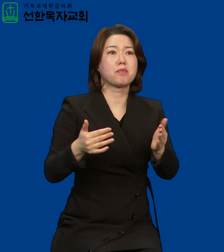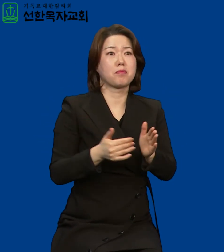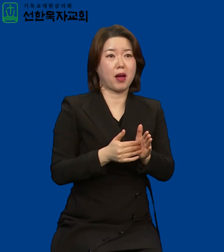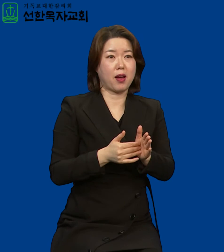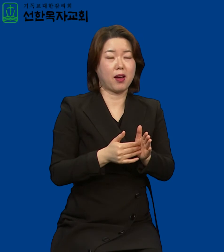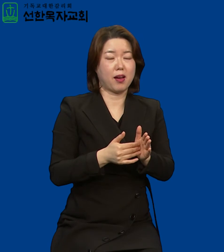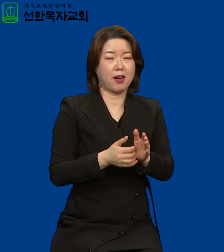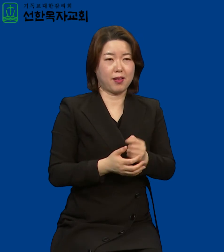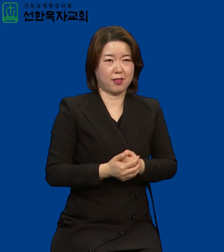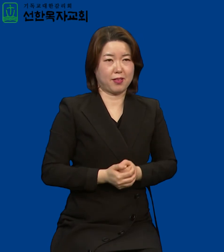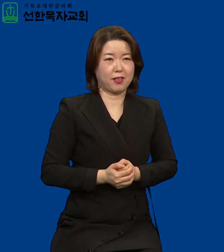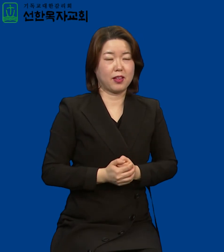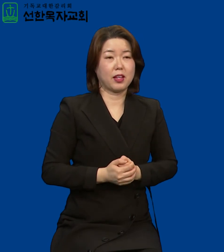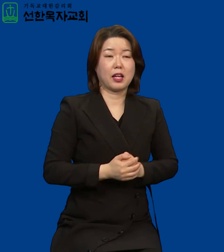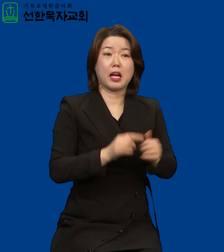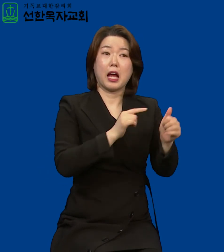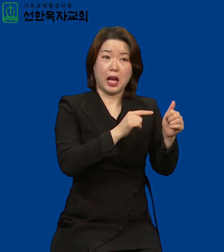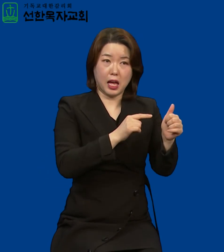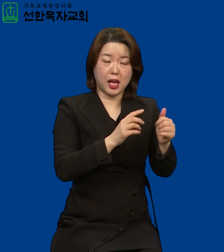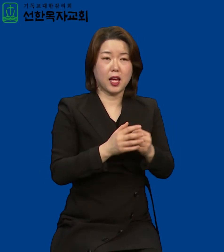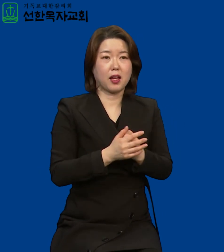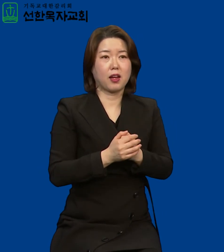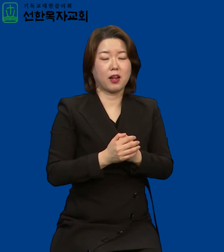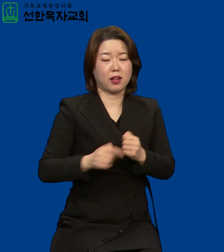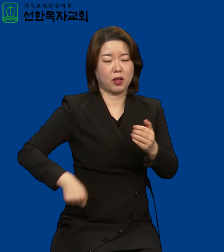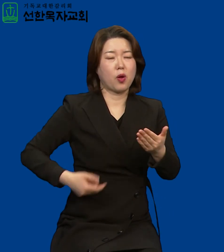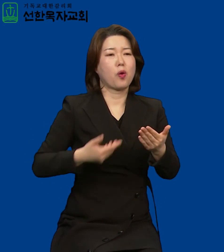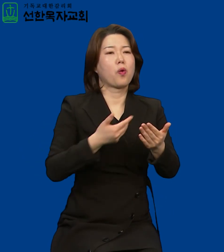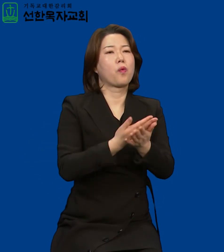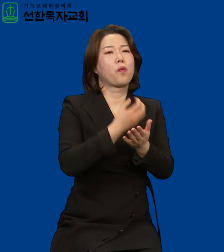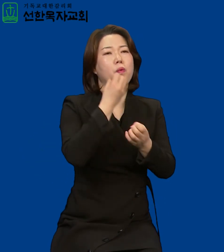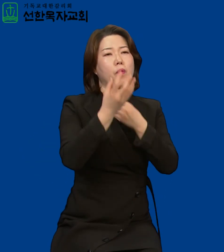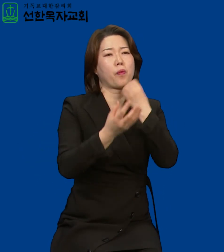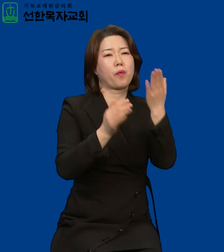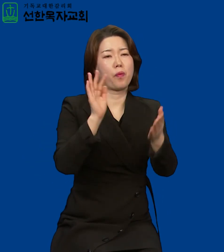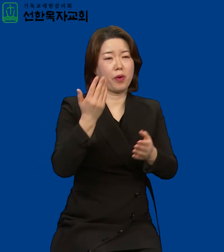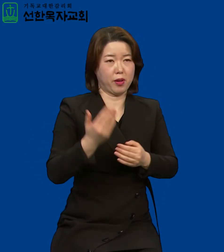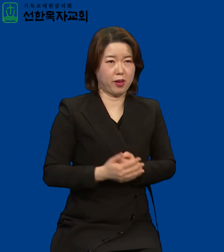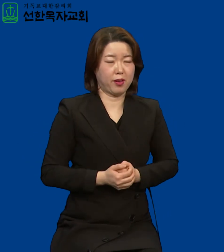받다가 그분이 회개가 터졌어요.